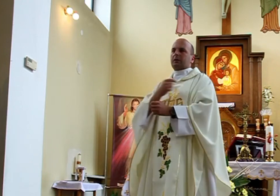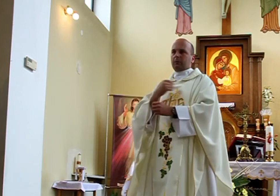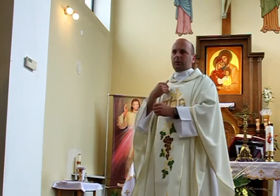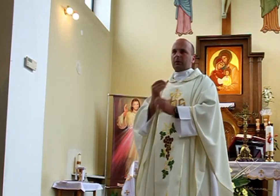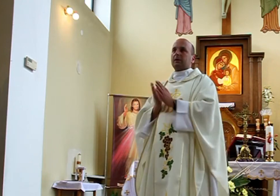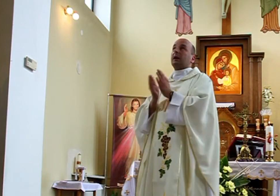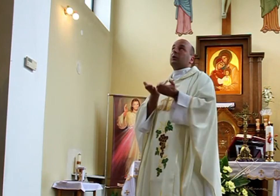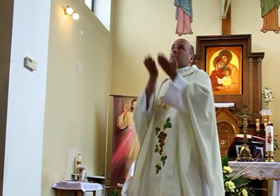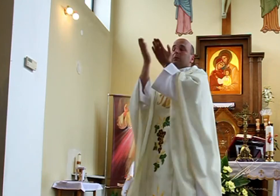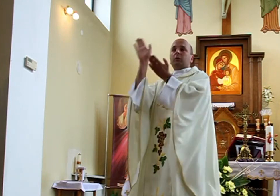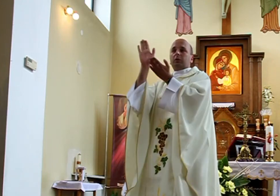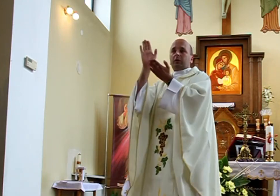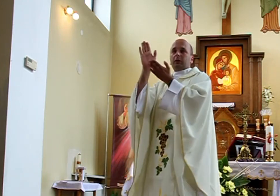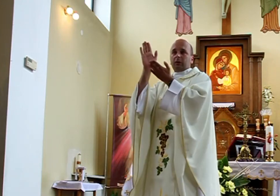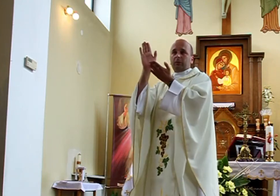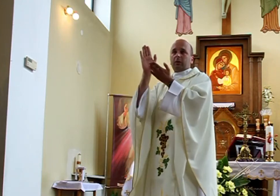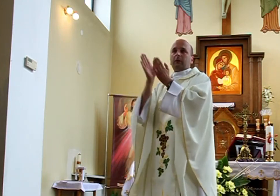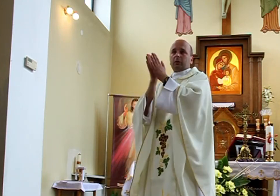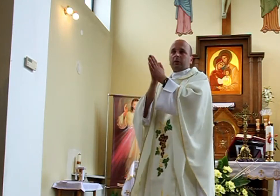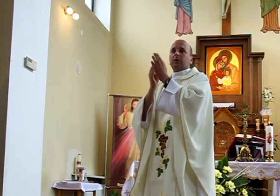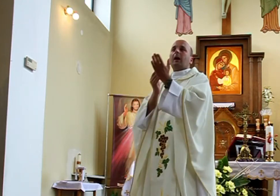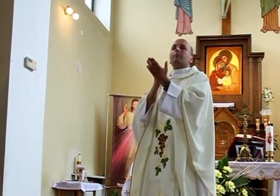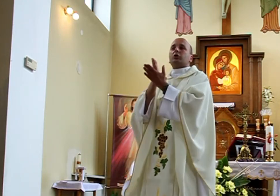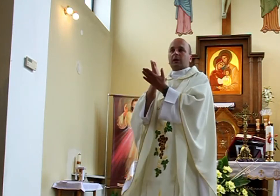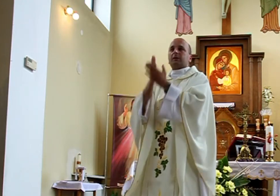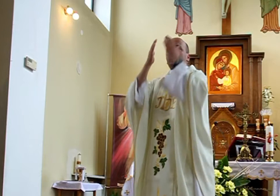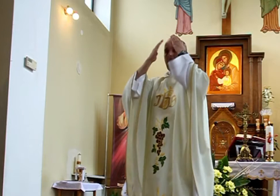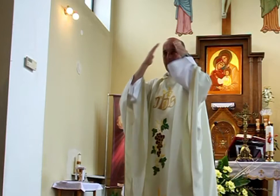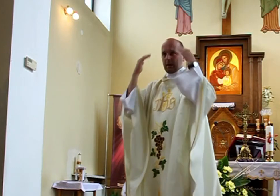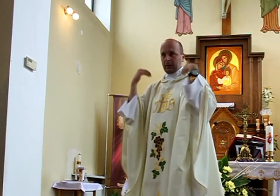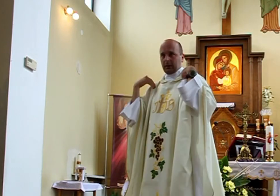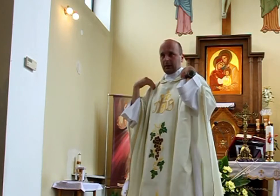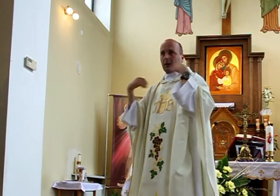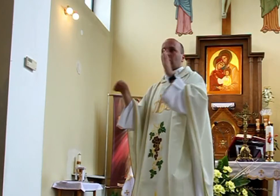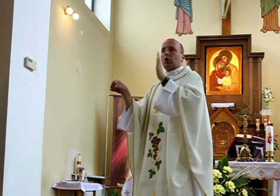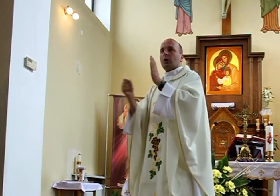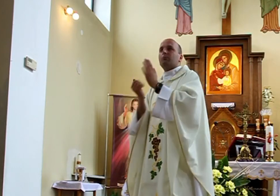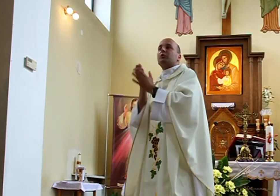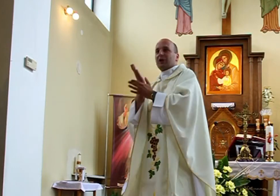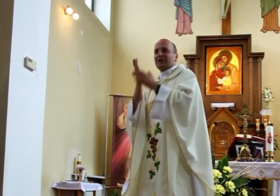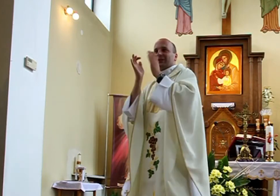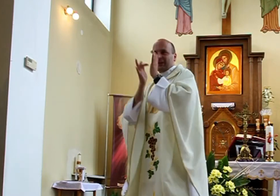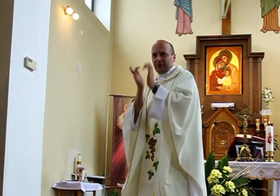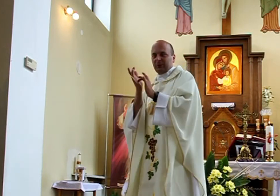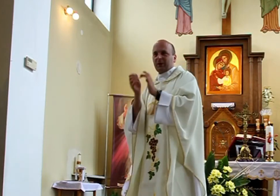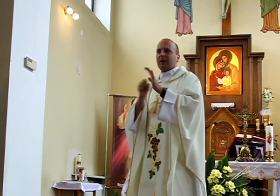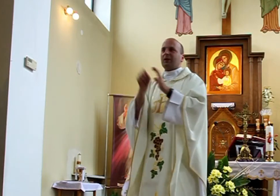my zanosimy do Boga modlitwę przez Maryję, przez Jezusa do